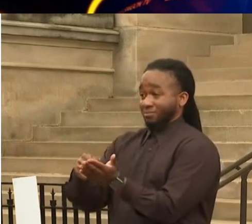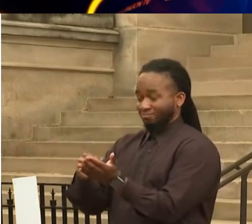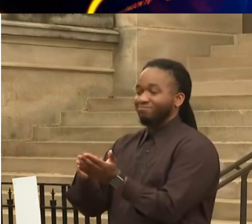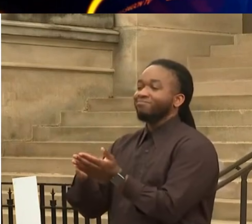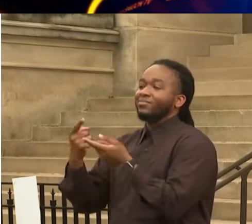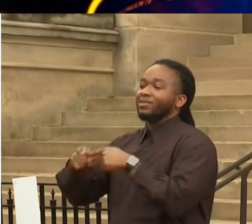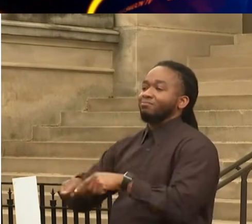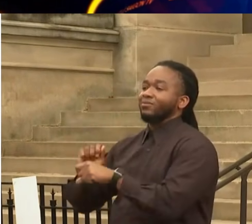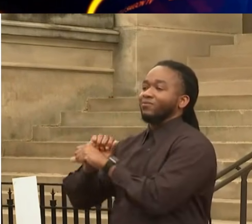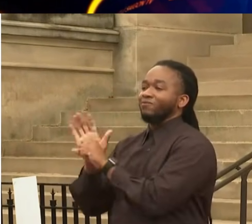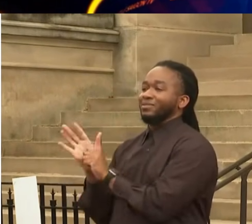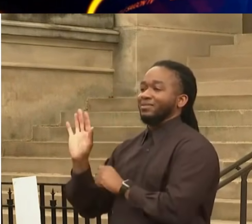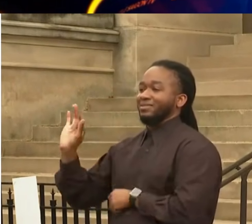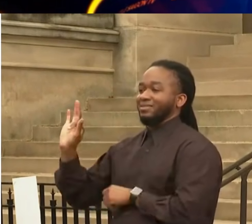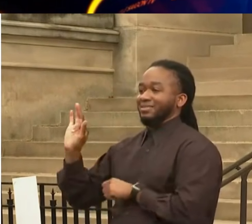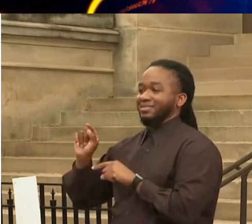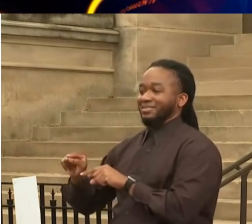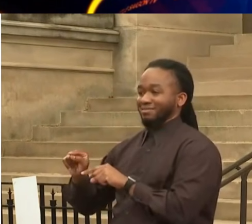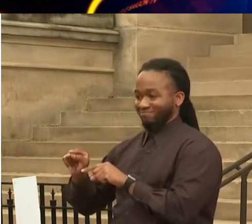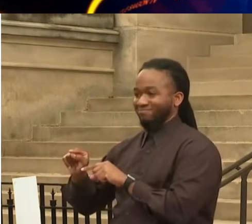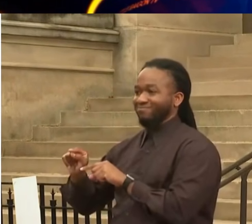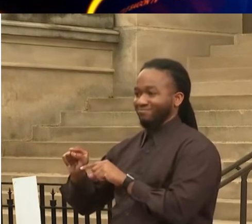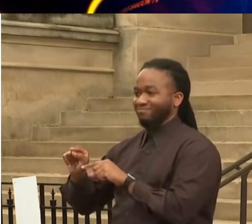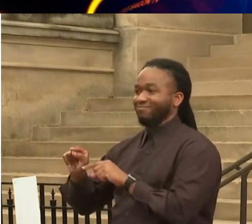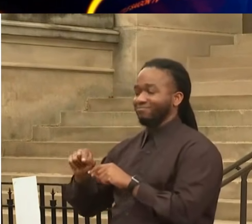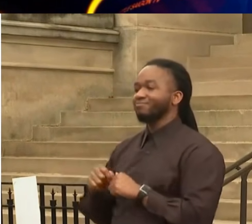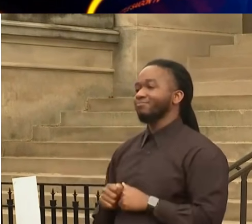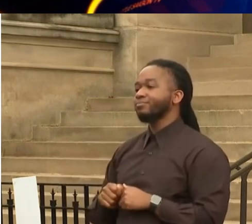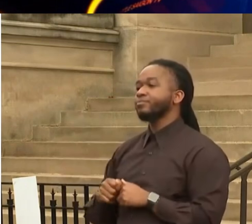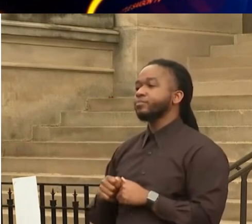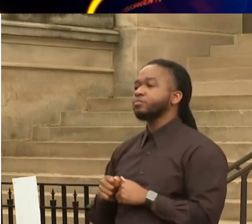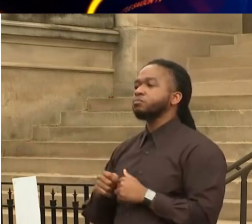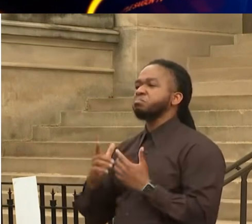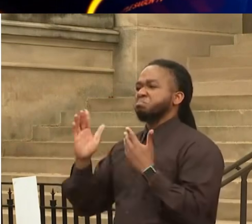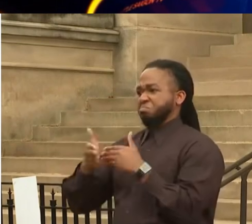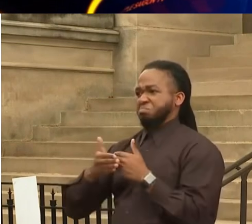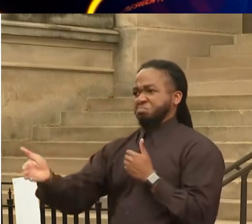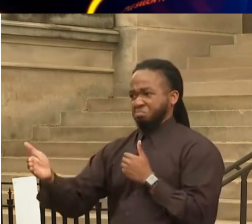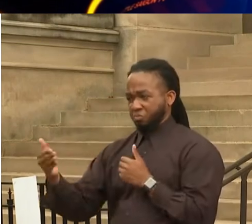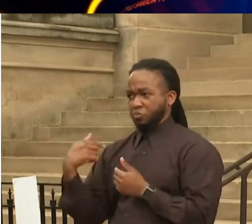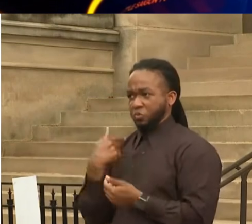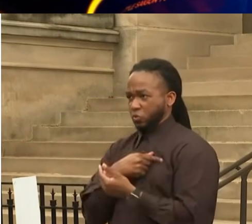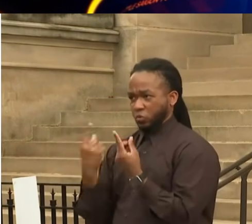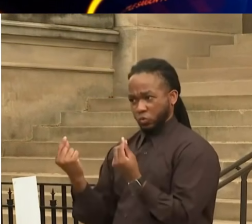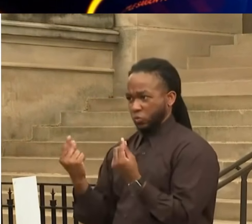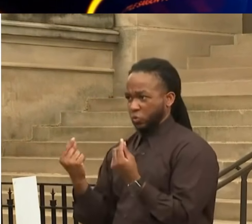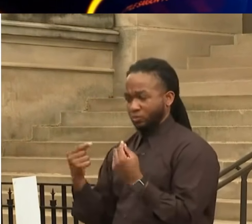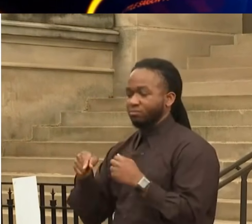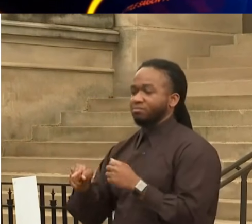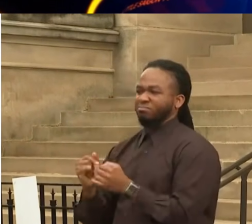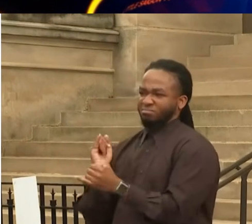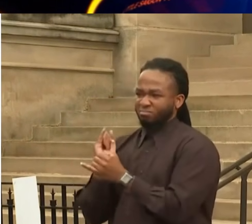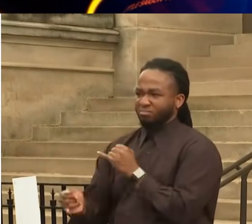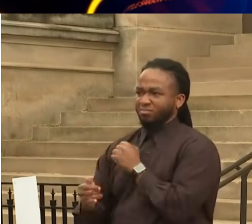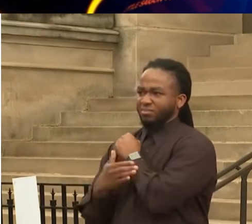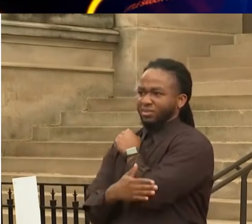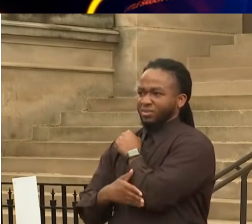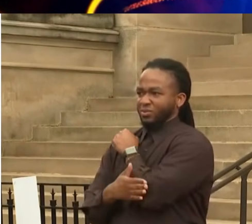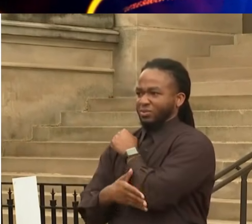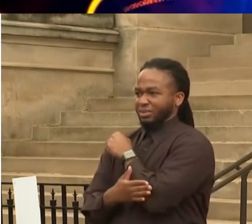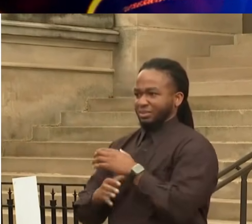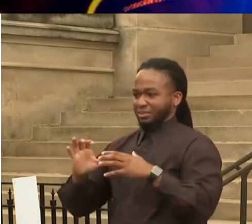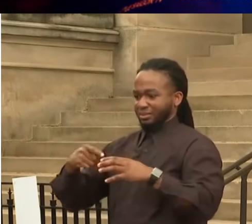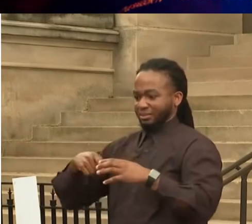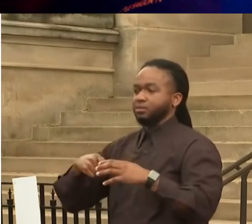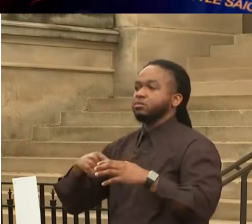quá đông. Cho nên cái phần thắng nghiêng về ông Biden. Vì cái kết quả kiểm phiếu của Georgia chưa được